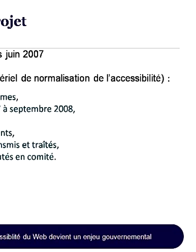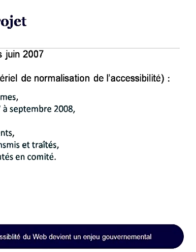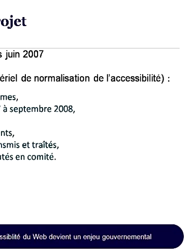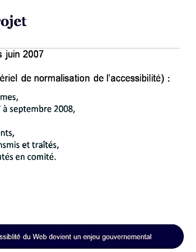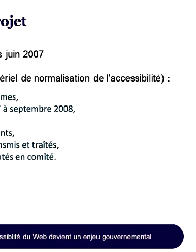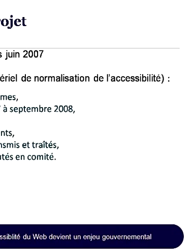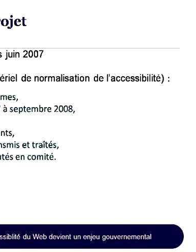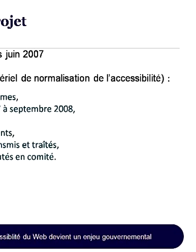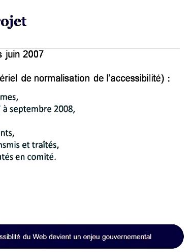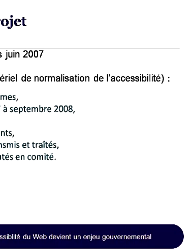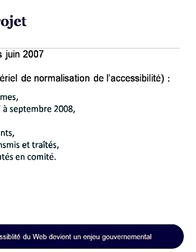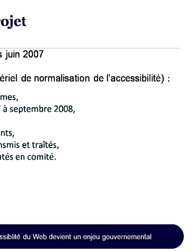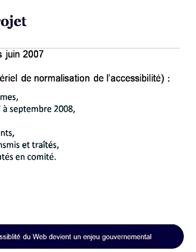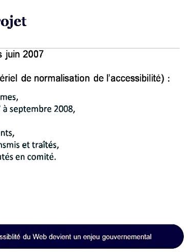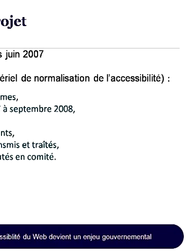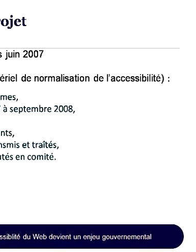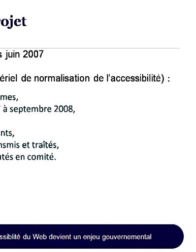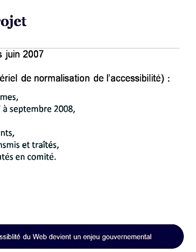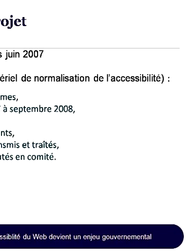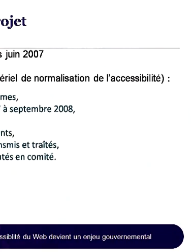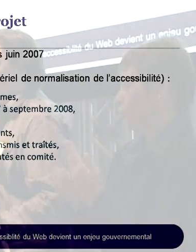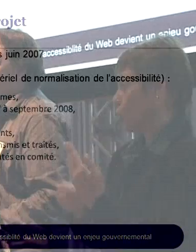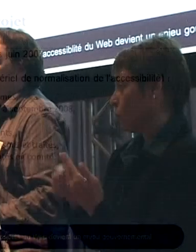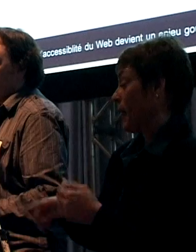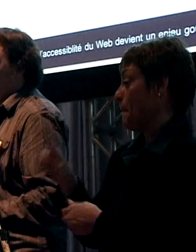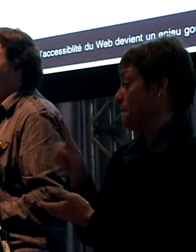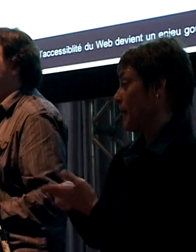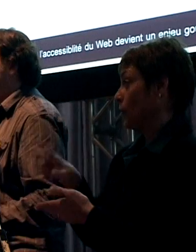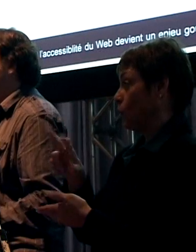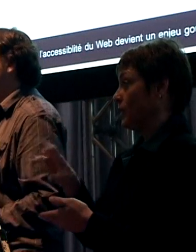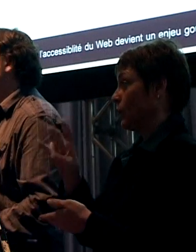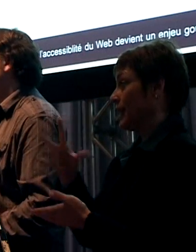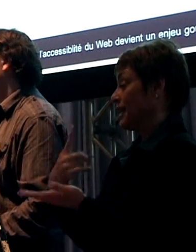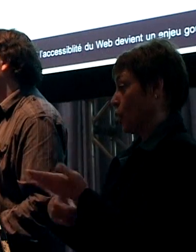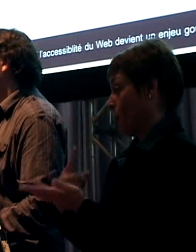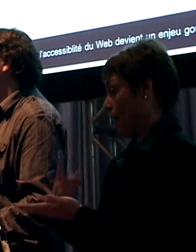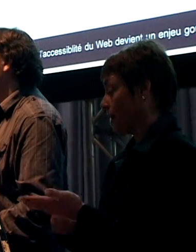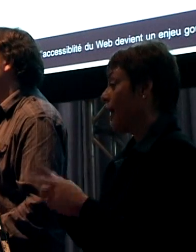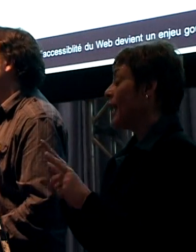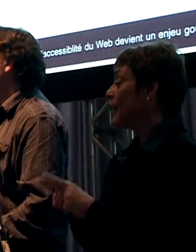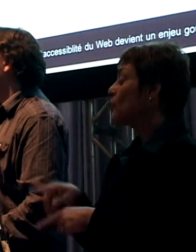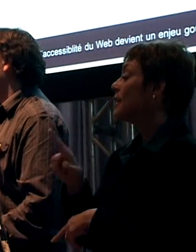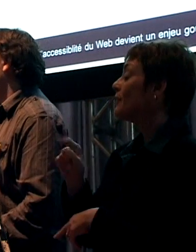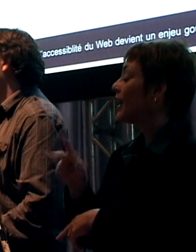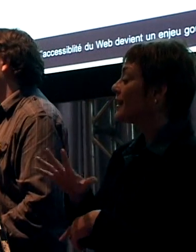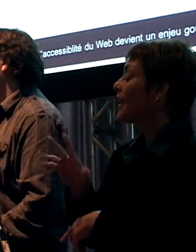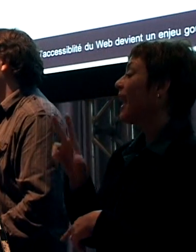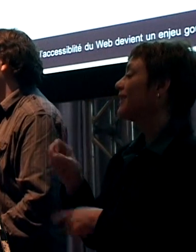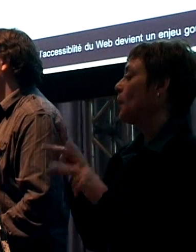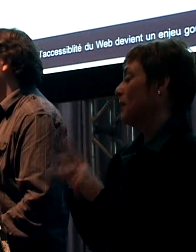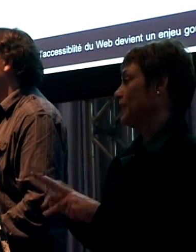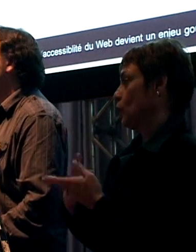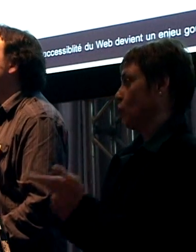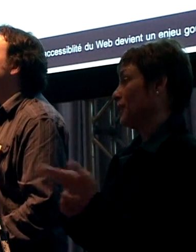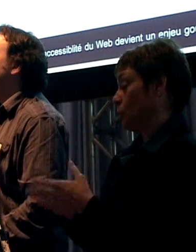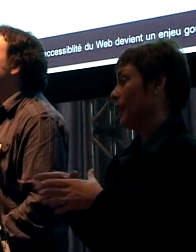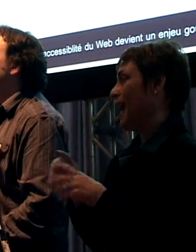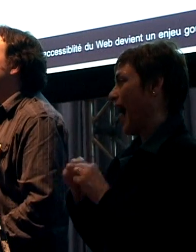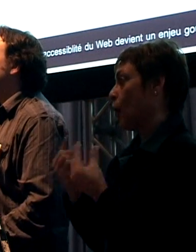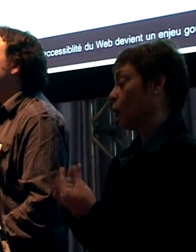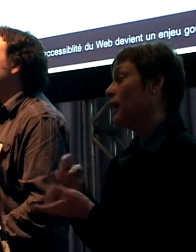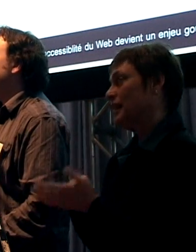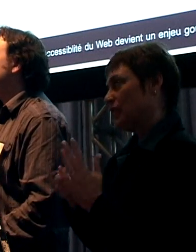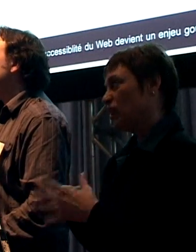sur ces documents-là et 285 commentaires discutés en groupe de 30 personnes en fait, ce qui fait évidemment des grosses chicanes.